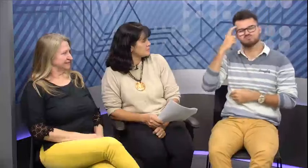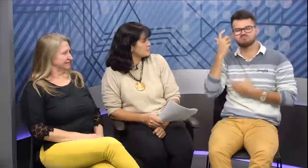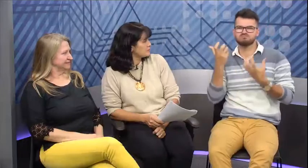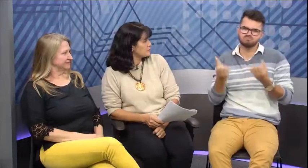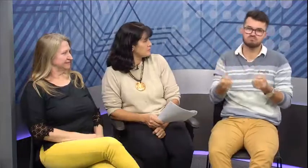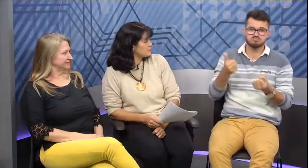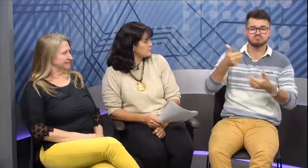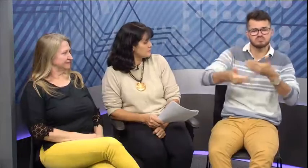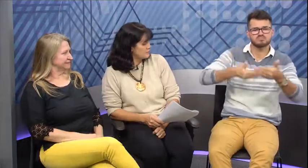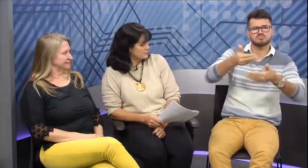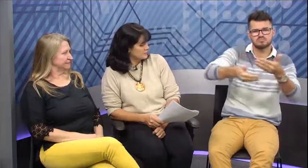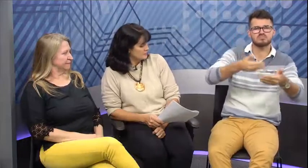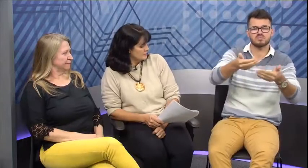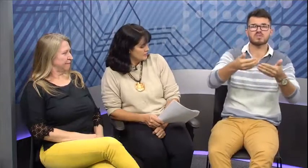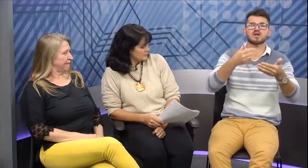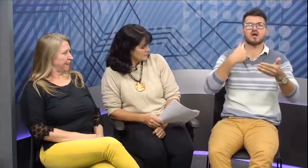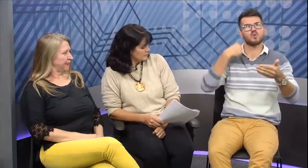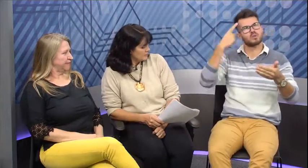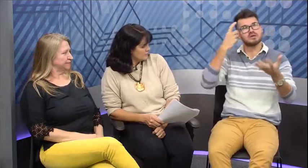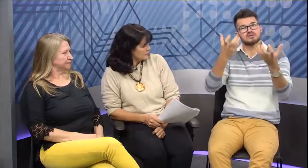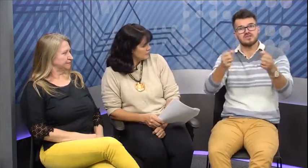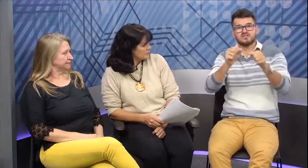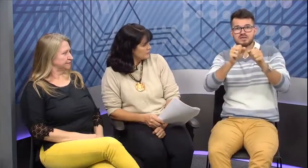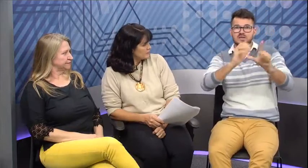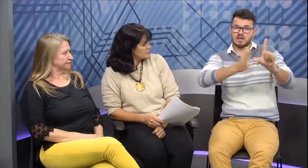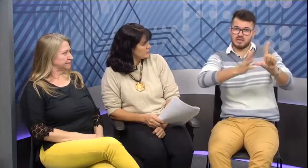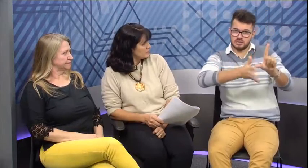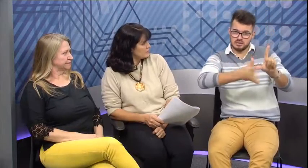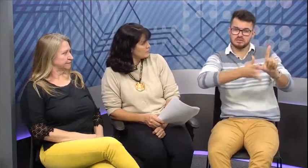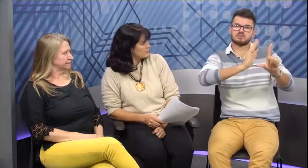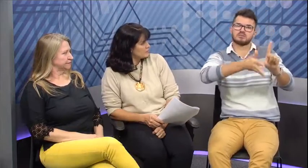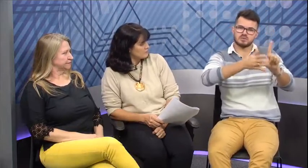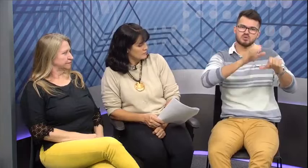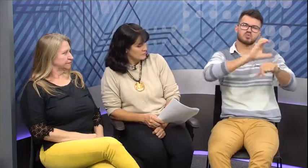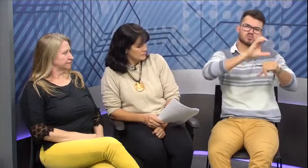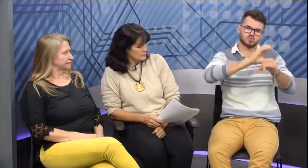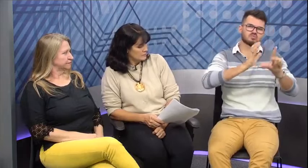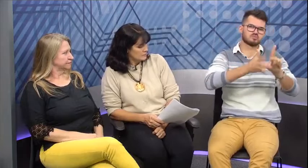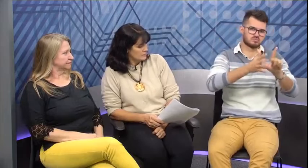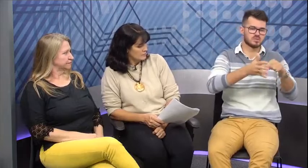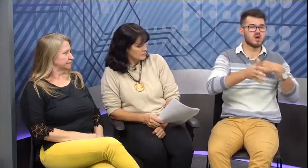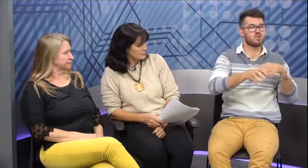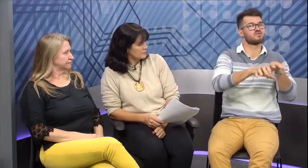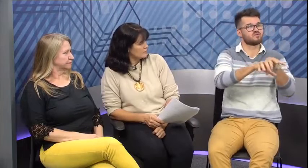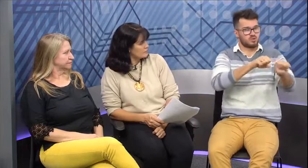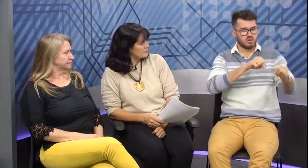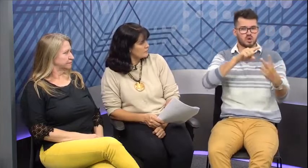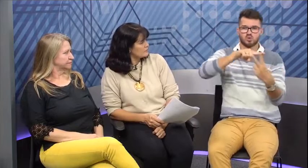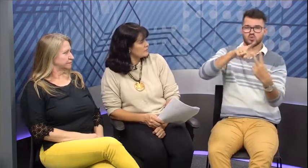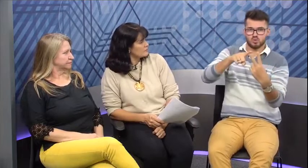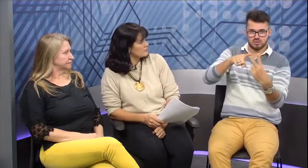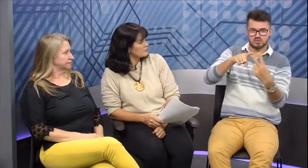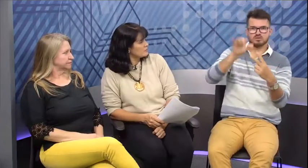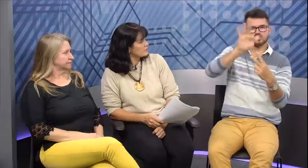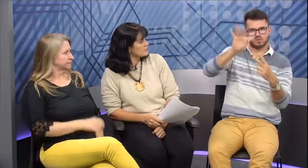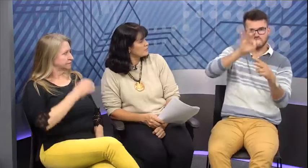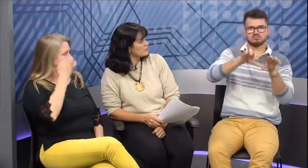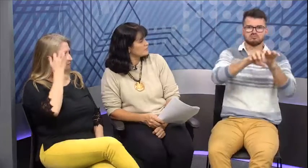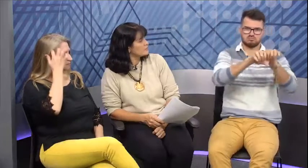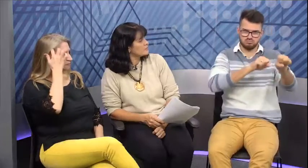cultura surda. E aí eu repensei um pouco sobre isso e eu fiz Letras Libras, né, o curso, sou formado, então,